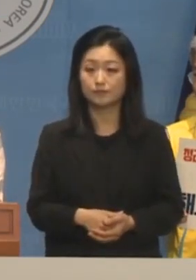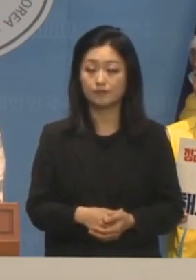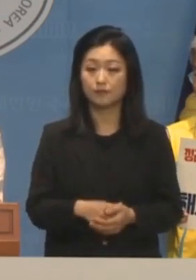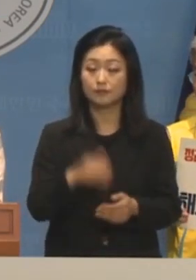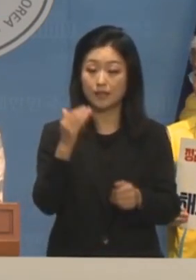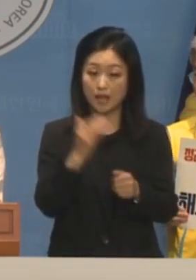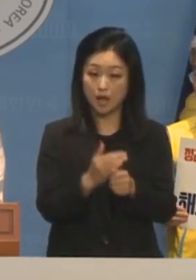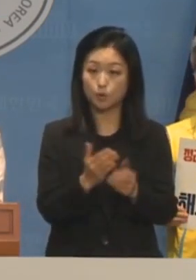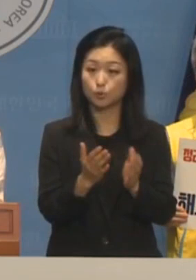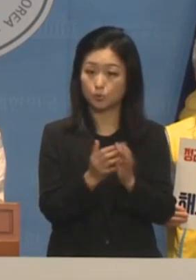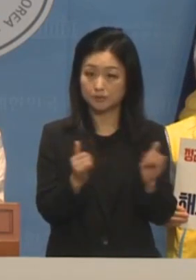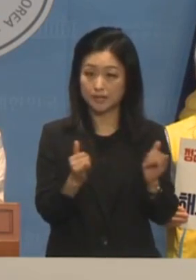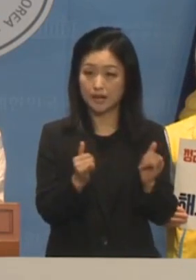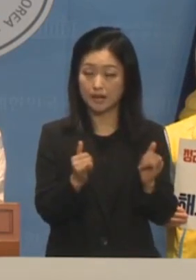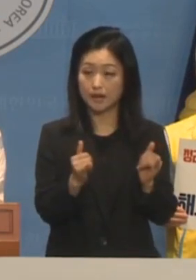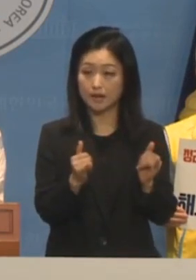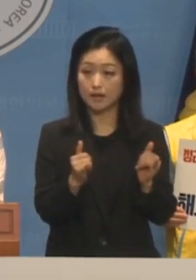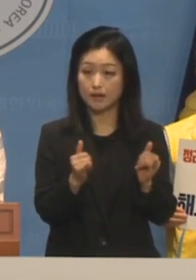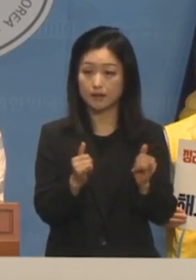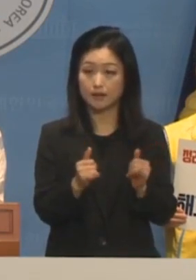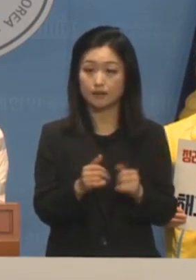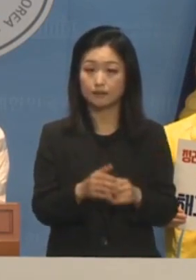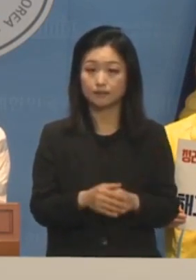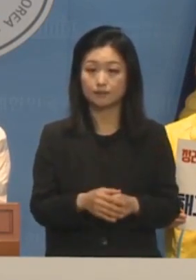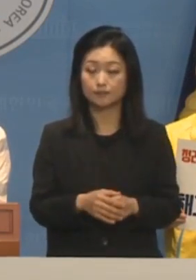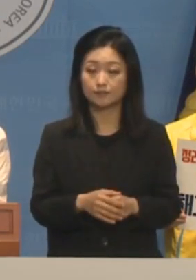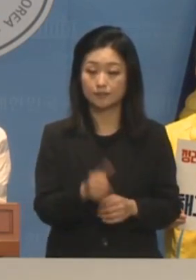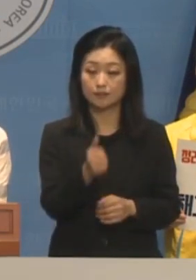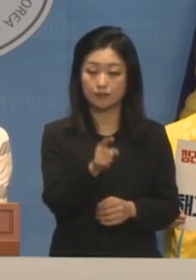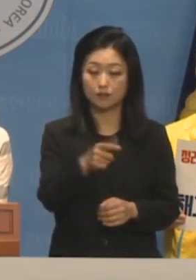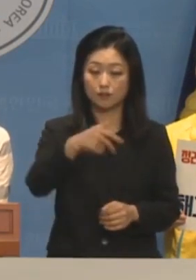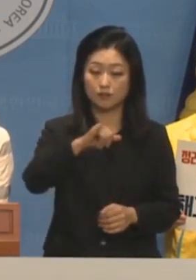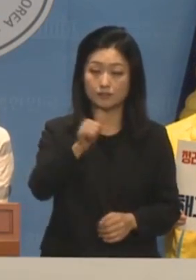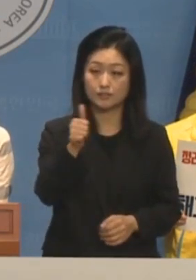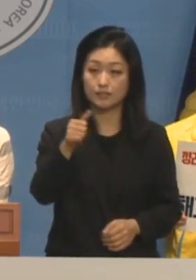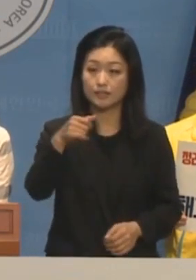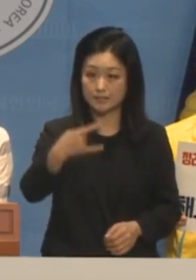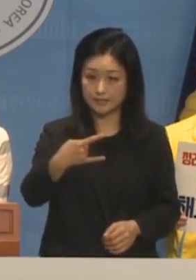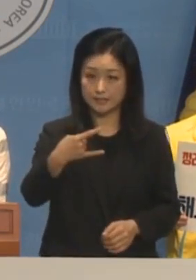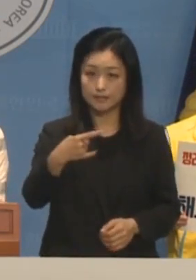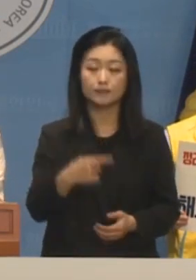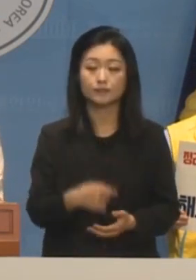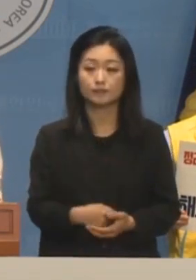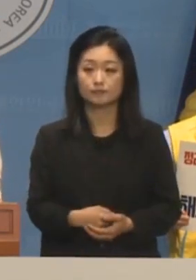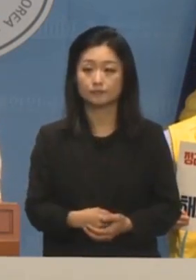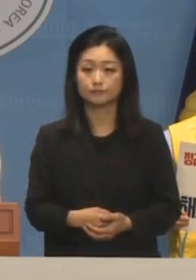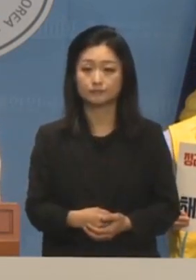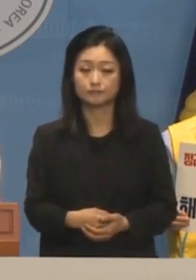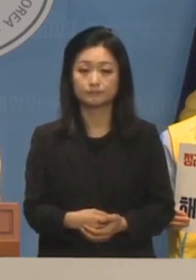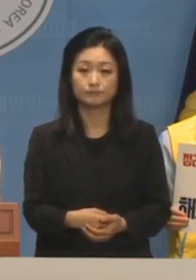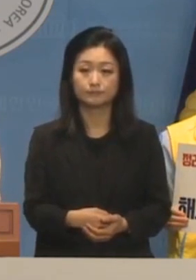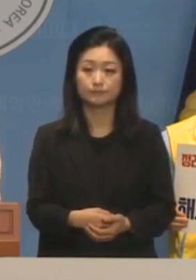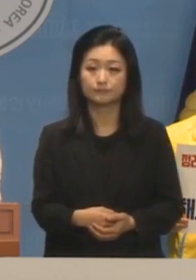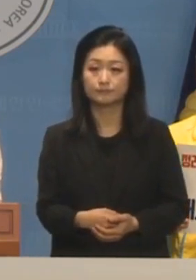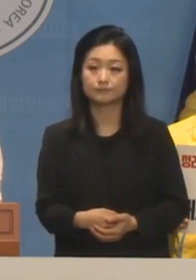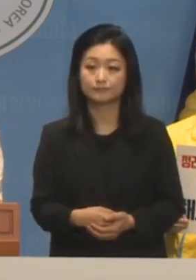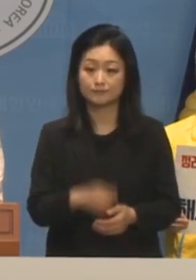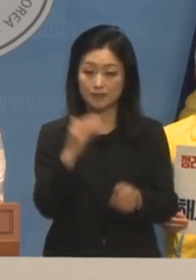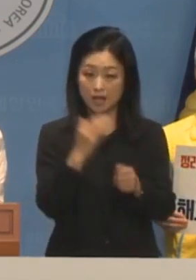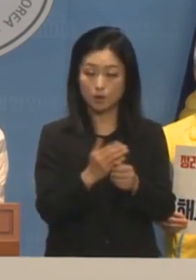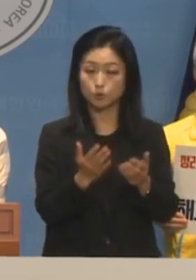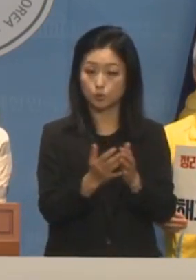해고 노동자 세종호텔 지부 허지희 사무장님 오셨습니다. 세종호텔 해고